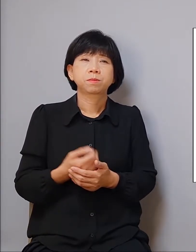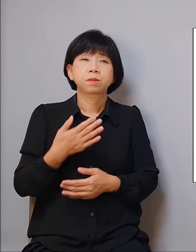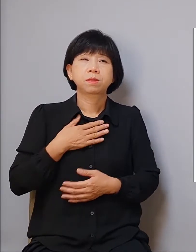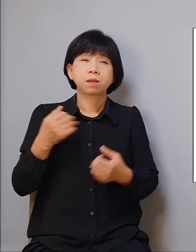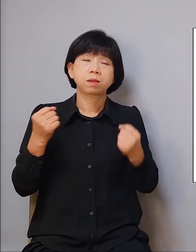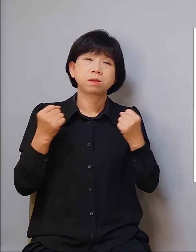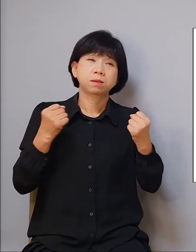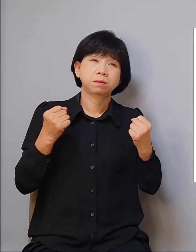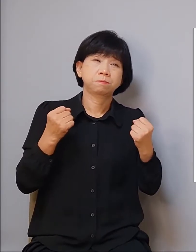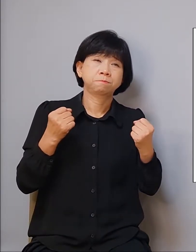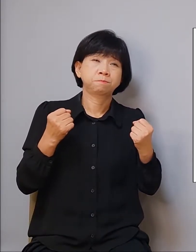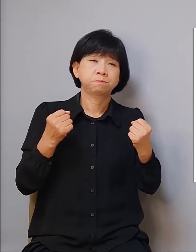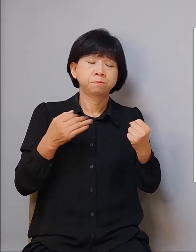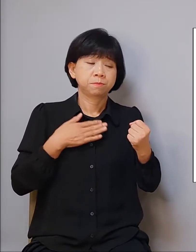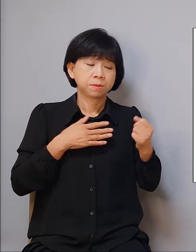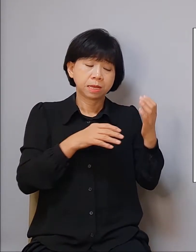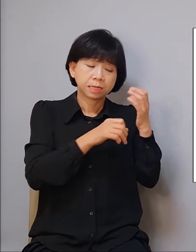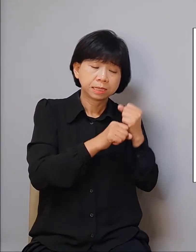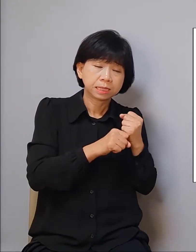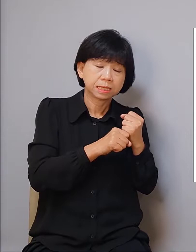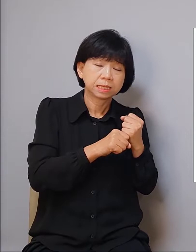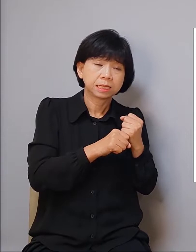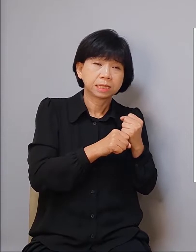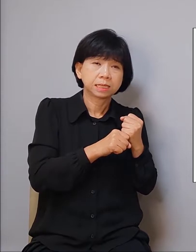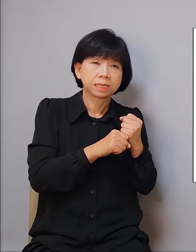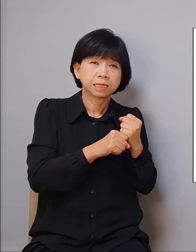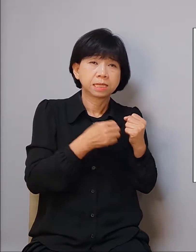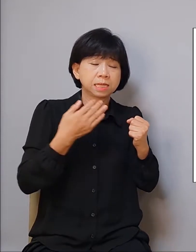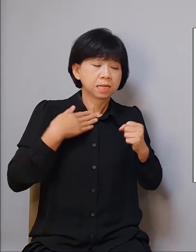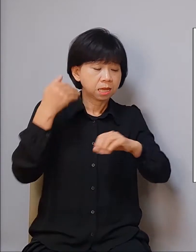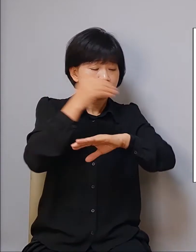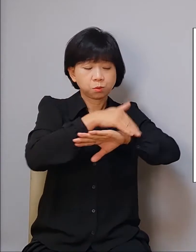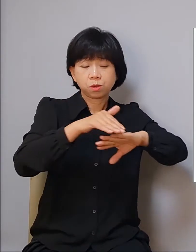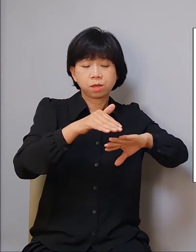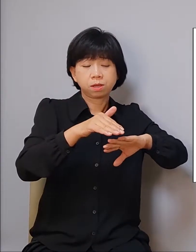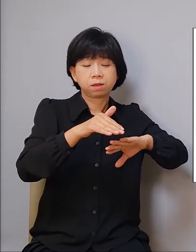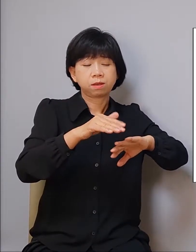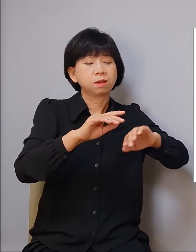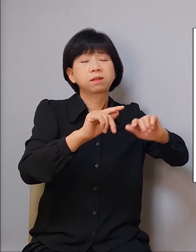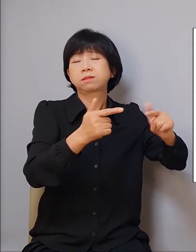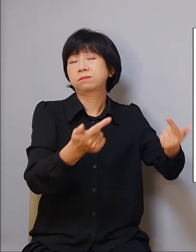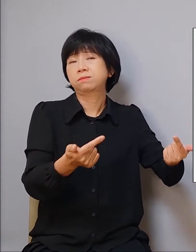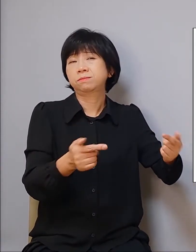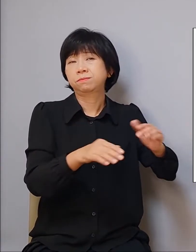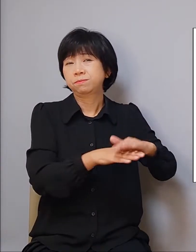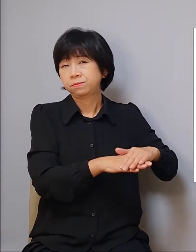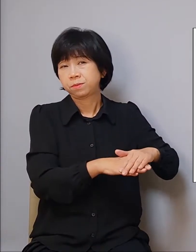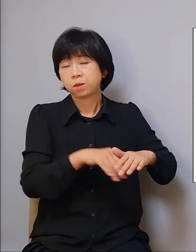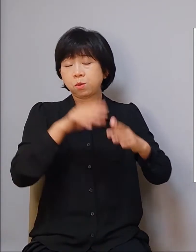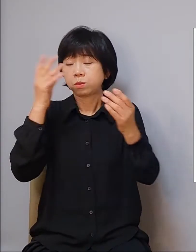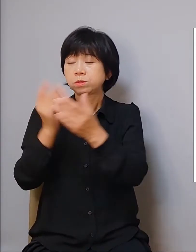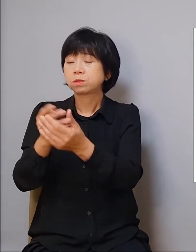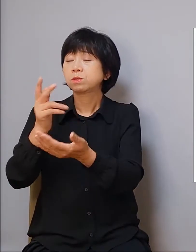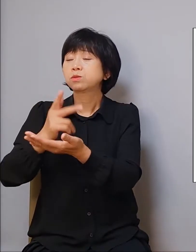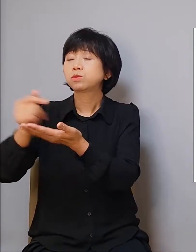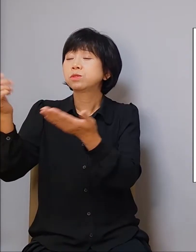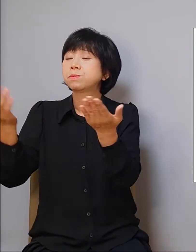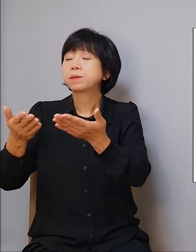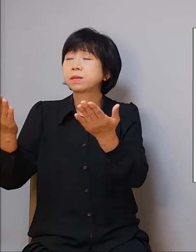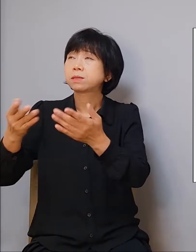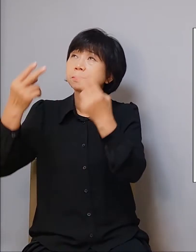나의 힘, 나의 의지, 나의 계획이 아닌 온전한 주님의